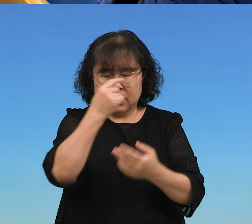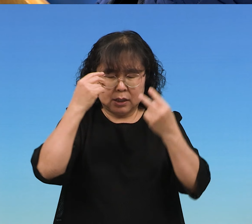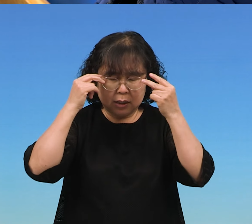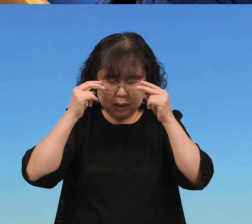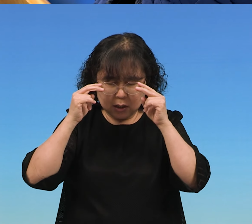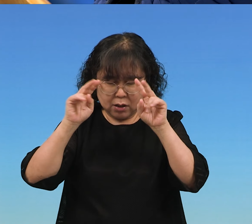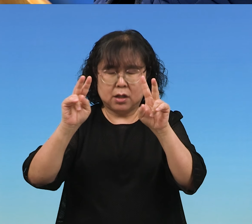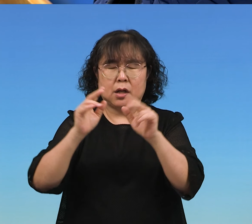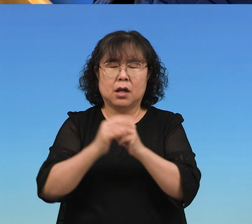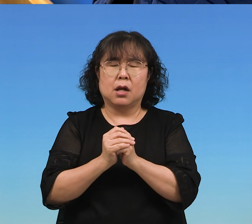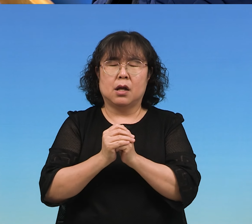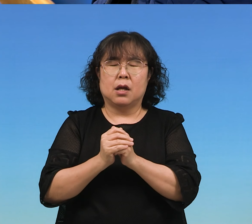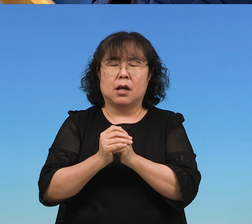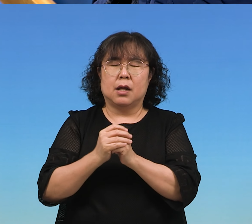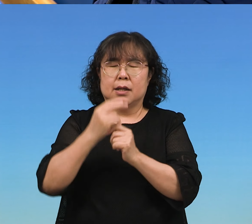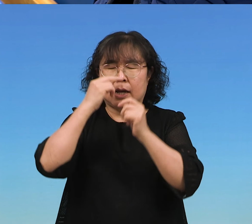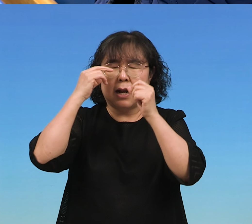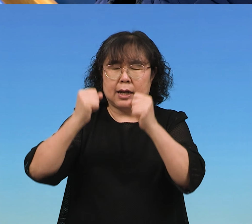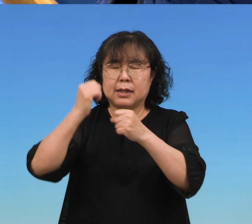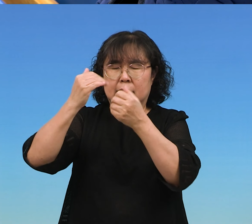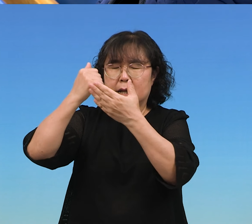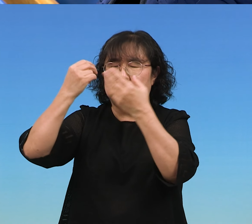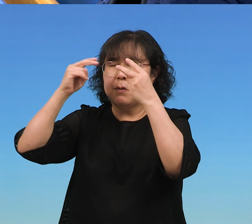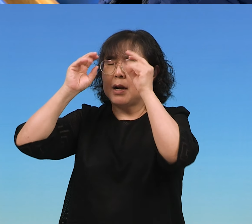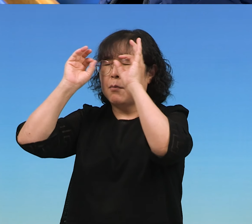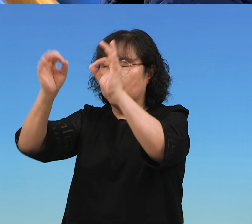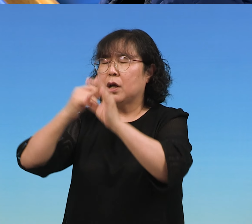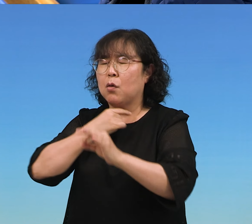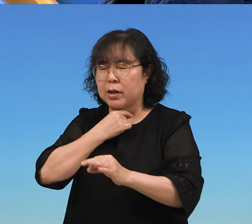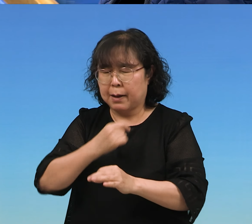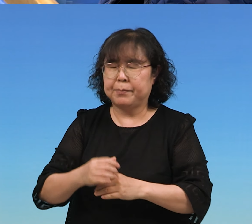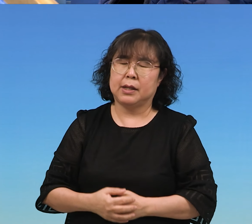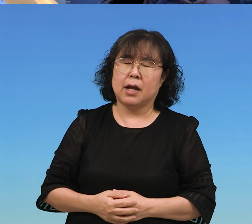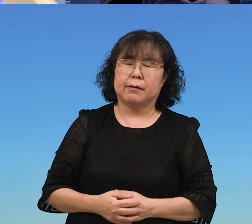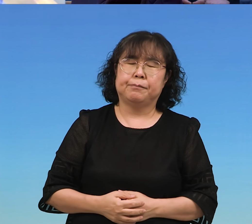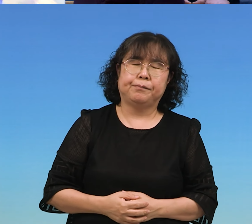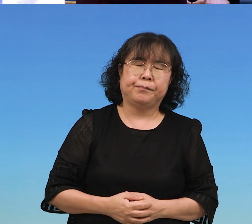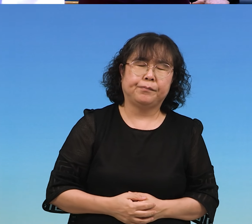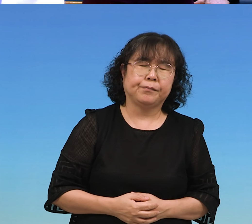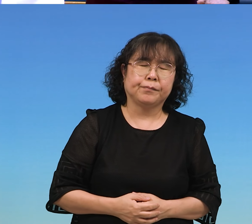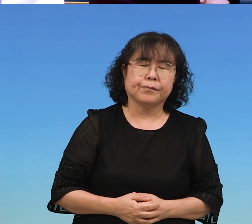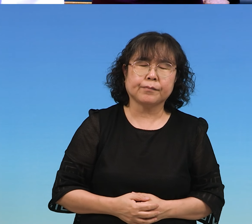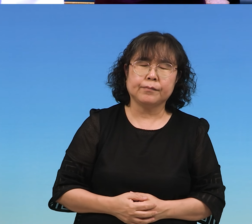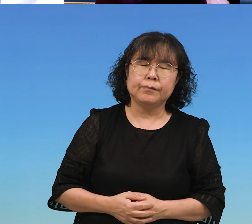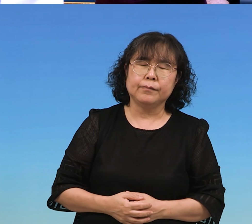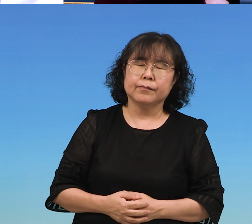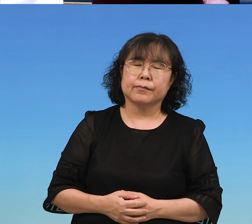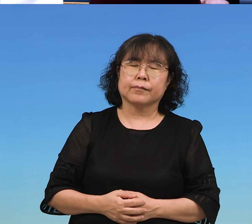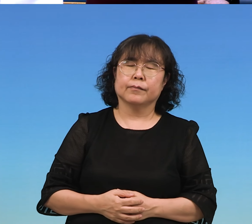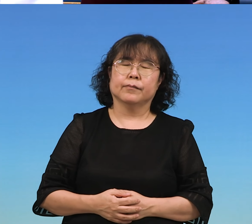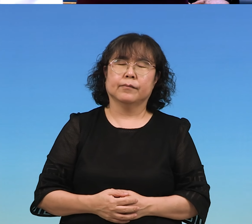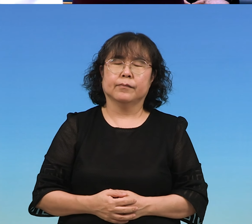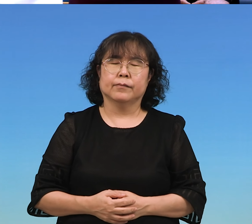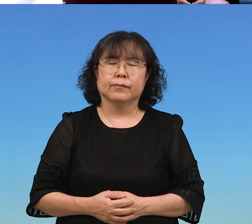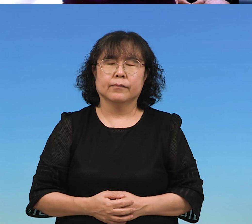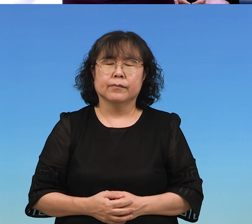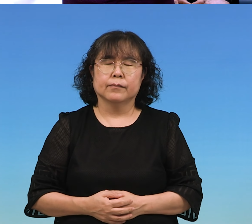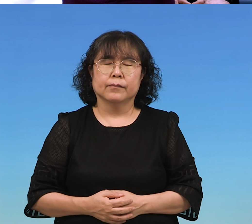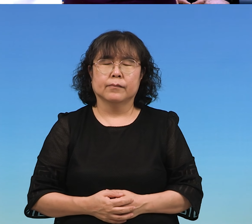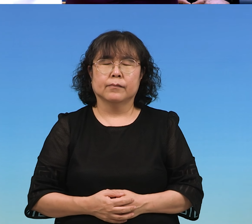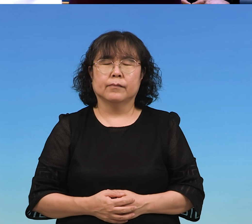주시옵소서. 우리의 시선을 살아계신 주님에게로 돌리기 원합니다. 우리의 시선을 살아계신